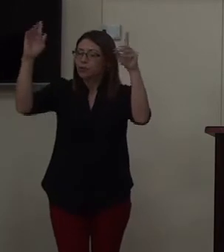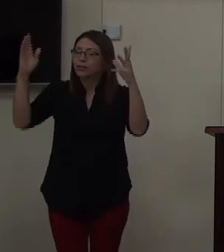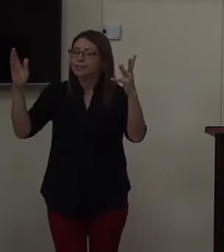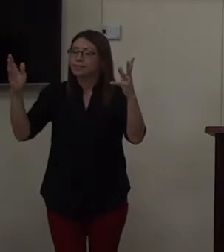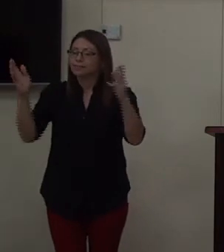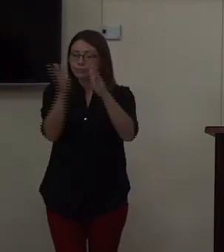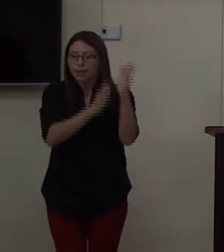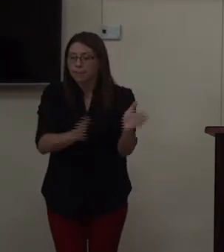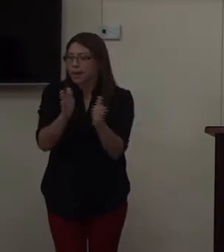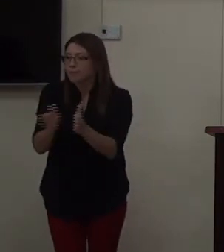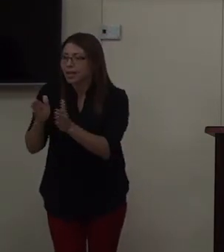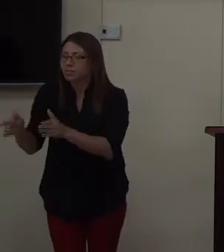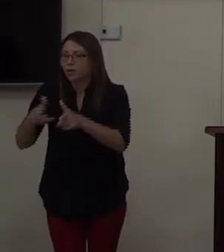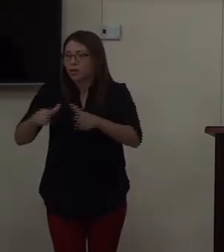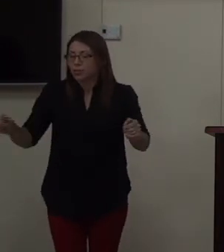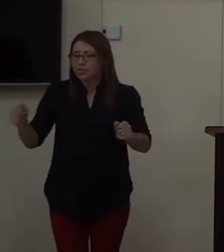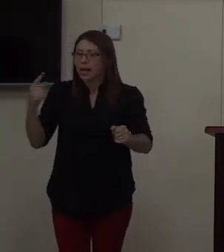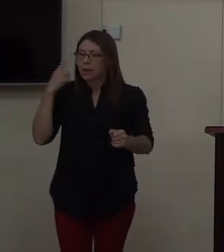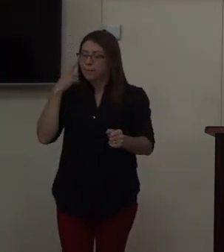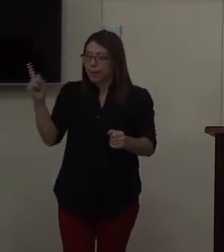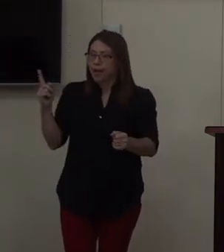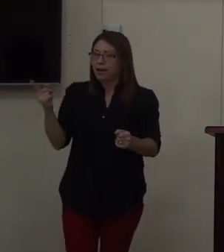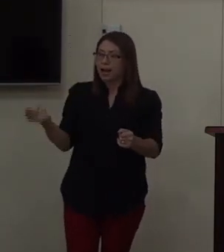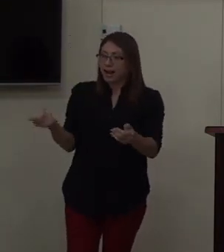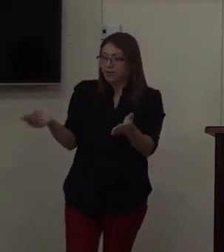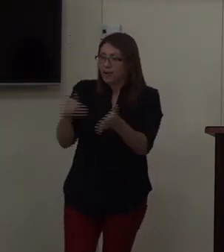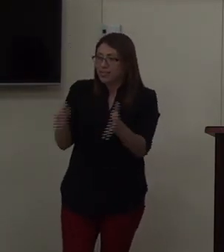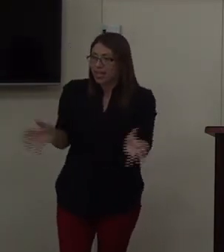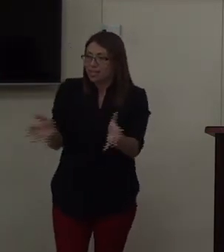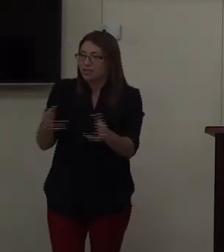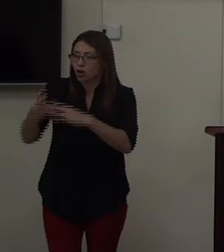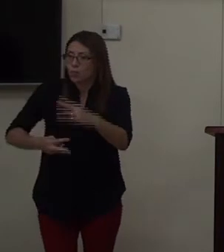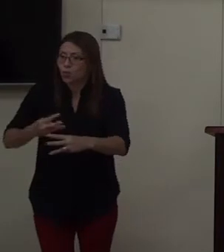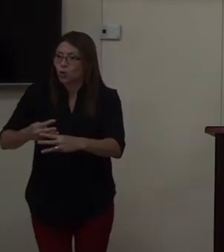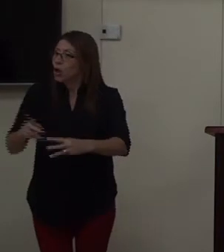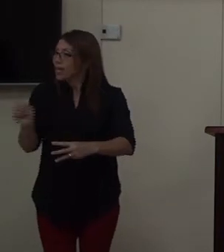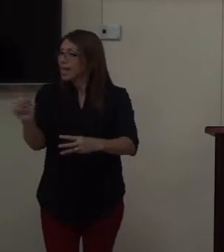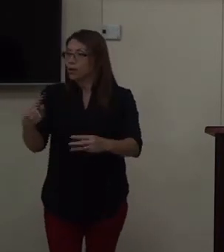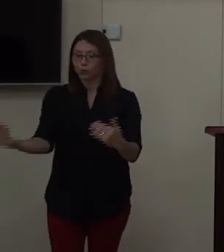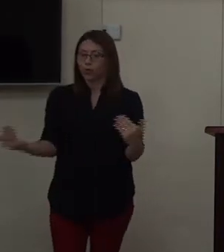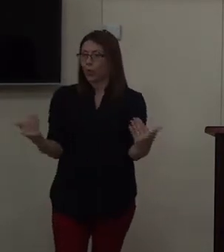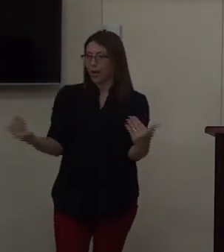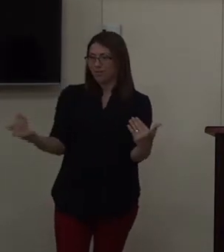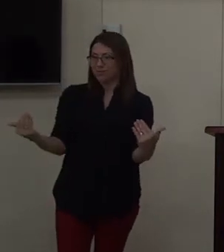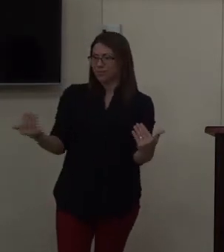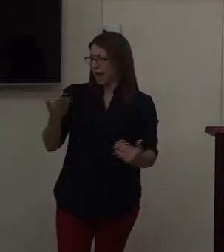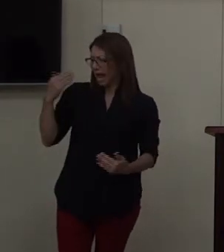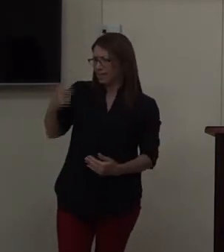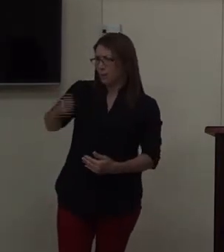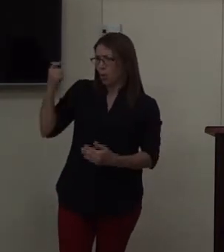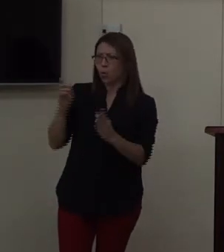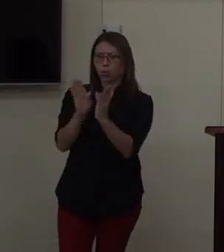de planificación lingüística para la revitalización en el mundo, que no son comparables. Hace poco, en el